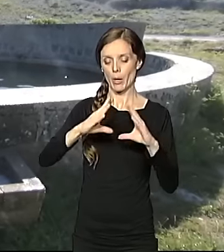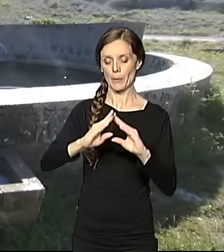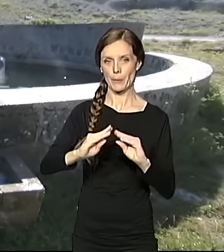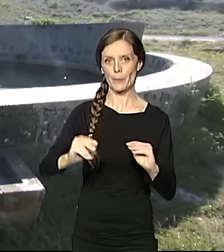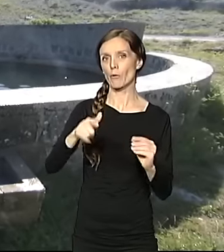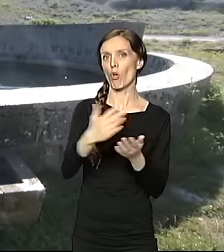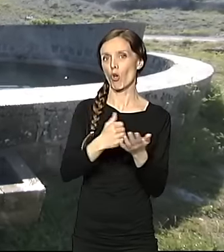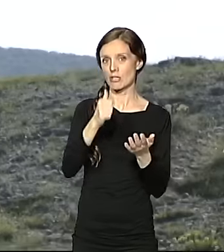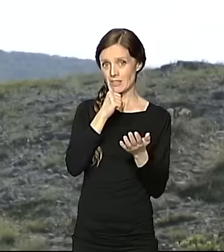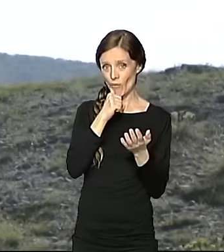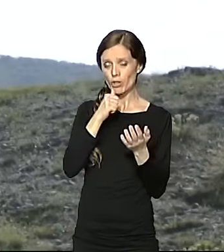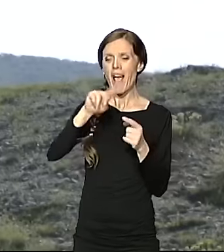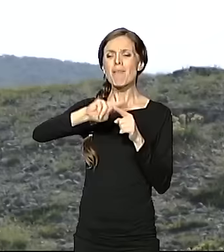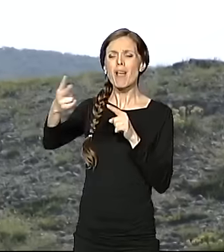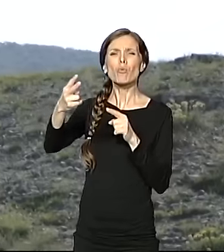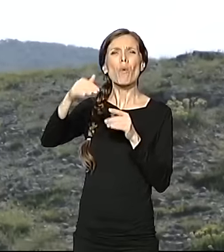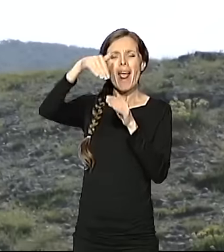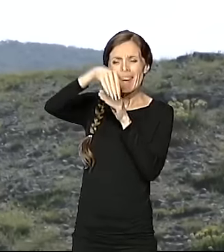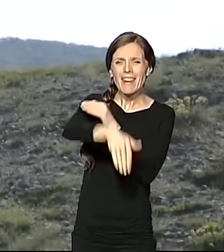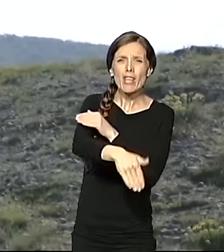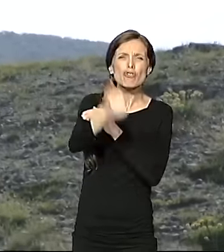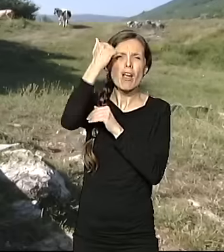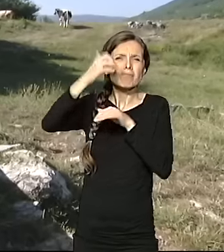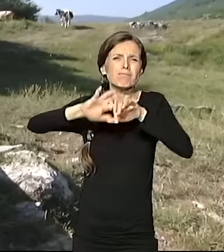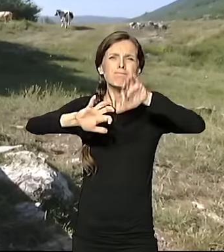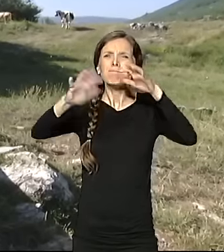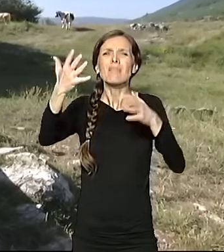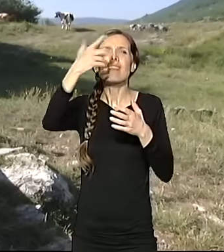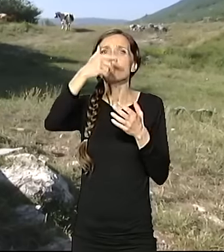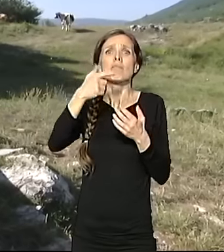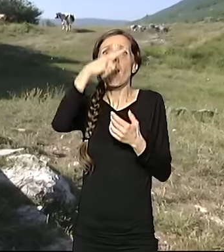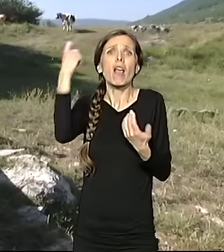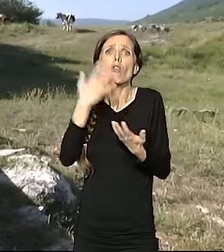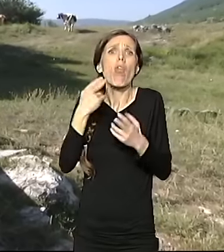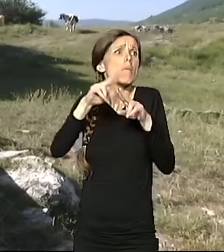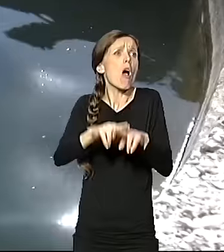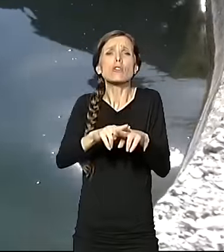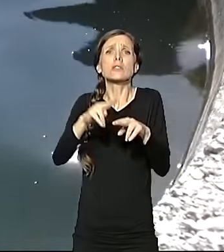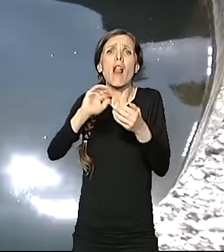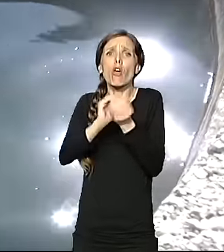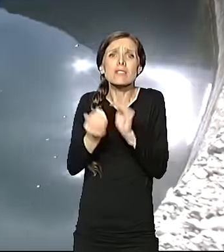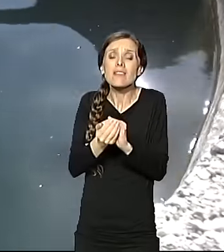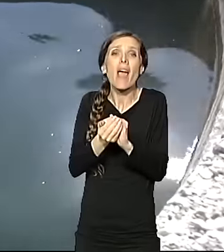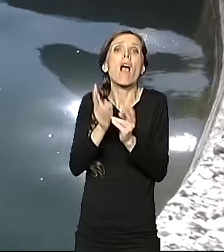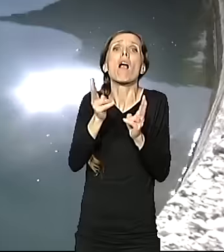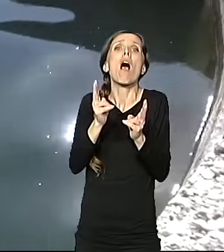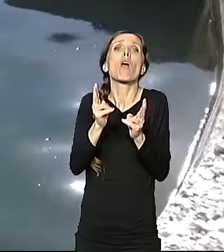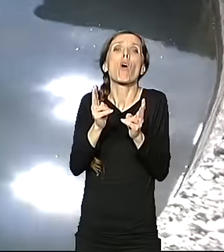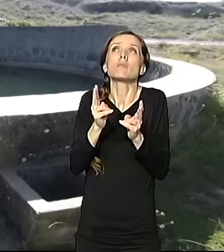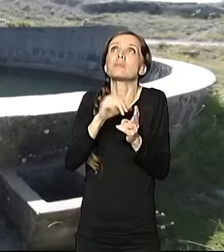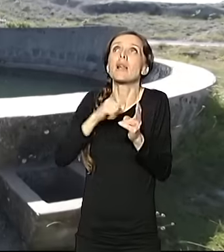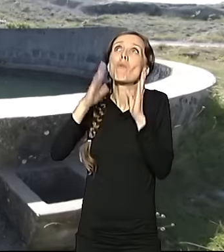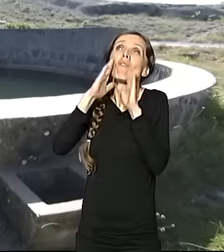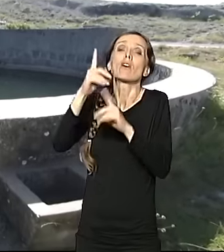Oni u nižim, bezmutnim, kraškim predelima, gde se sneg ne zadrži tokom leta i gde nema snežnica, uzdaju se jedino u Boga. Voda